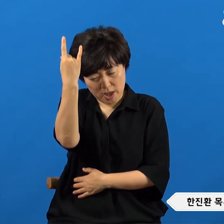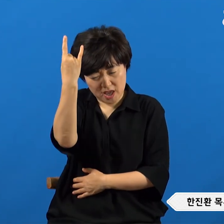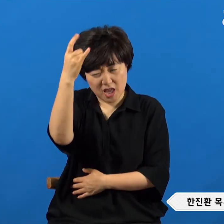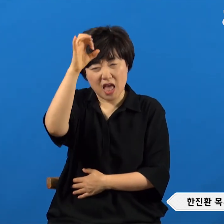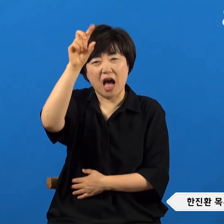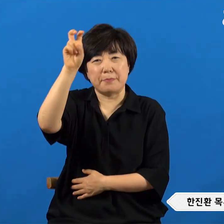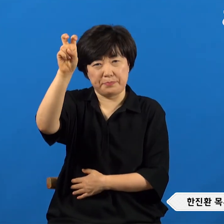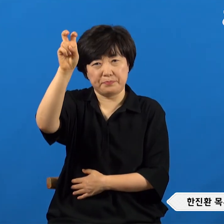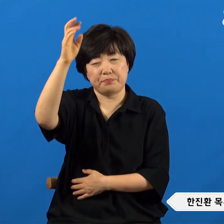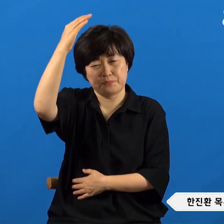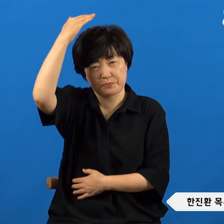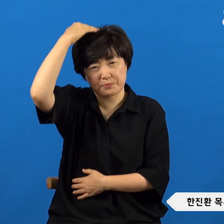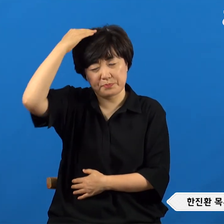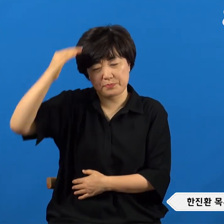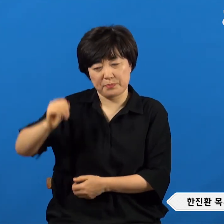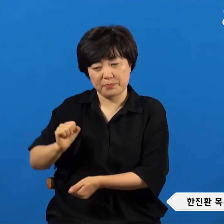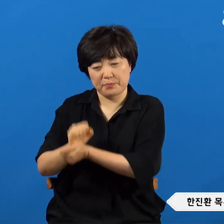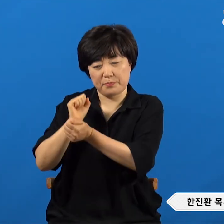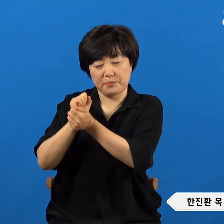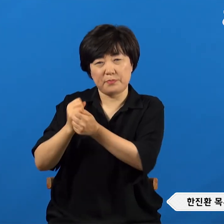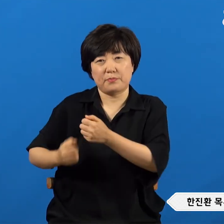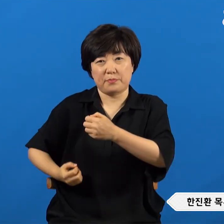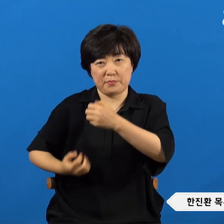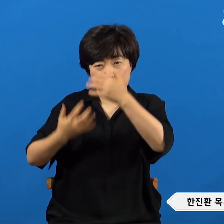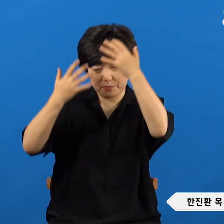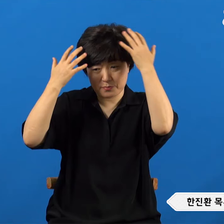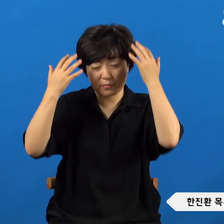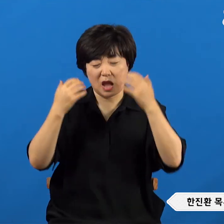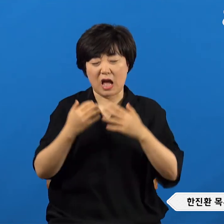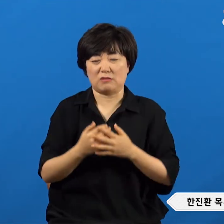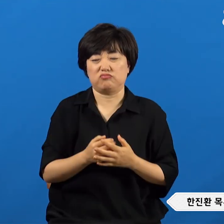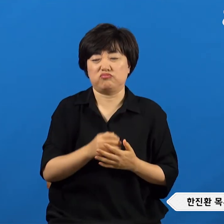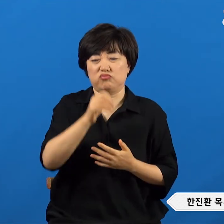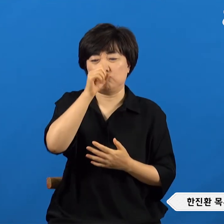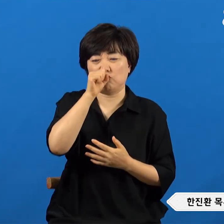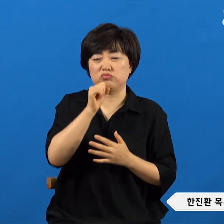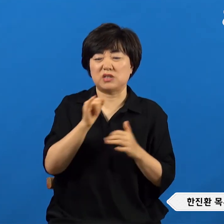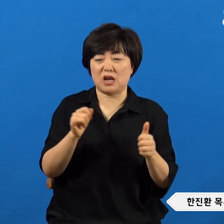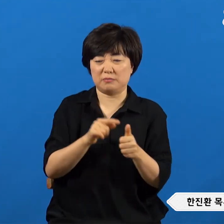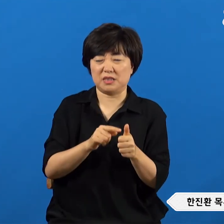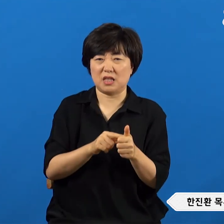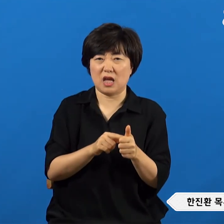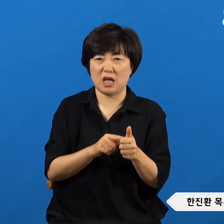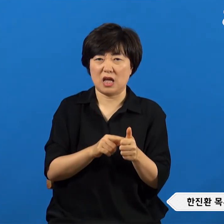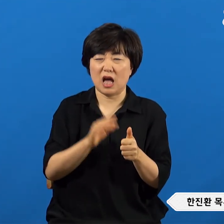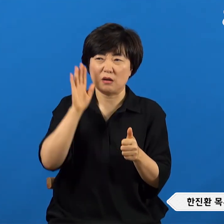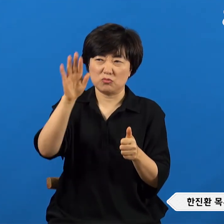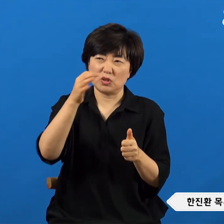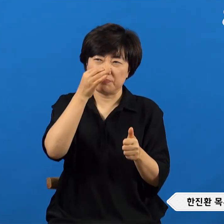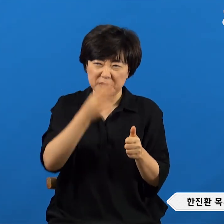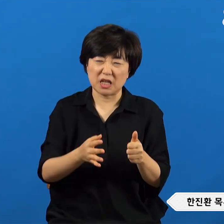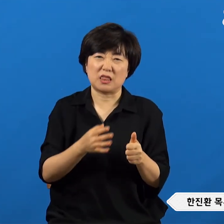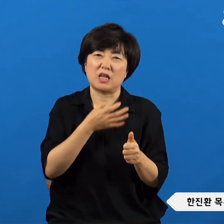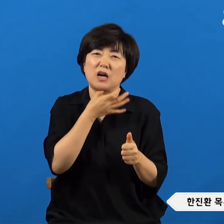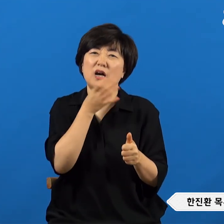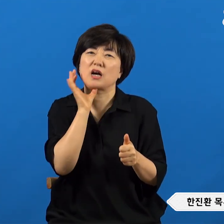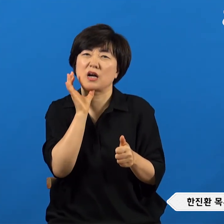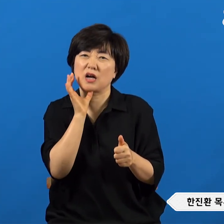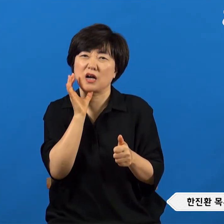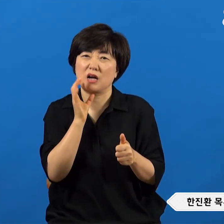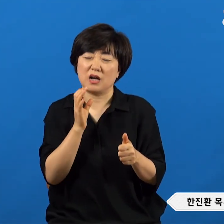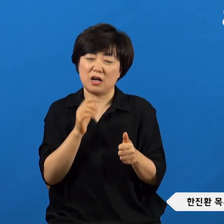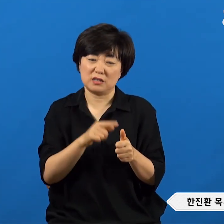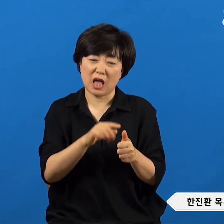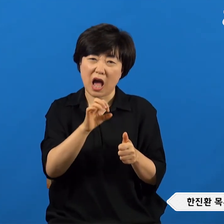그래서 그 소식을 들으면서 아이고 이 좋은 분이 이제는 힘들겠구나 싶었습니다. 그 노령에 암이